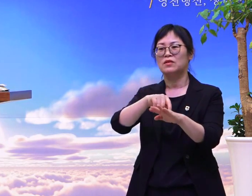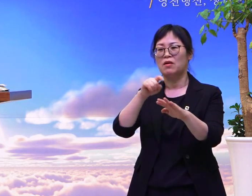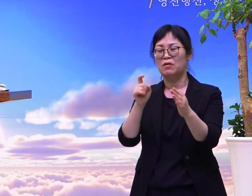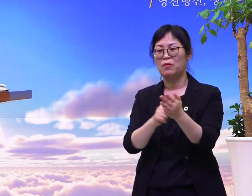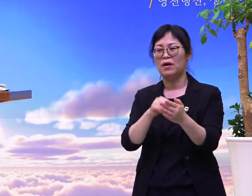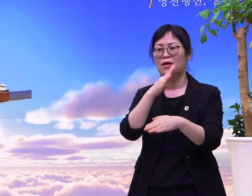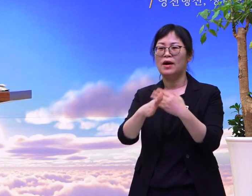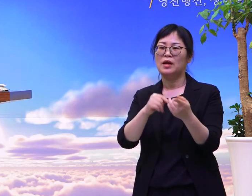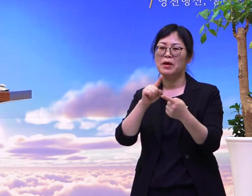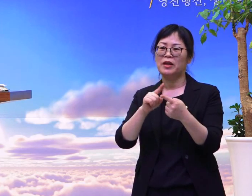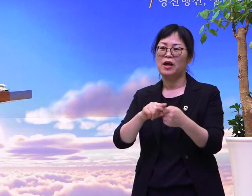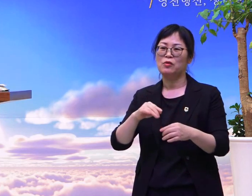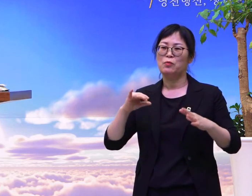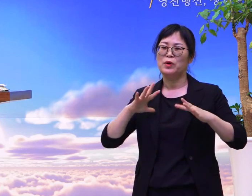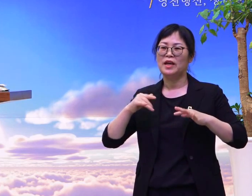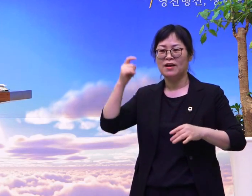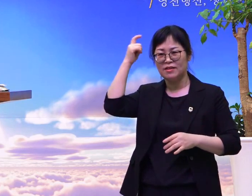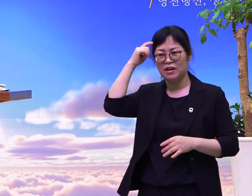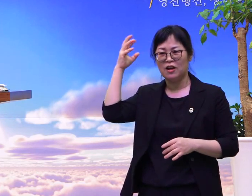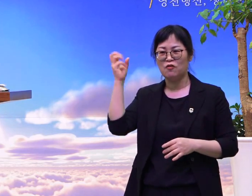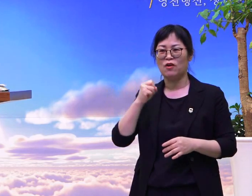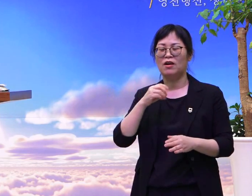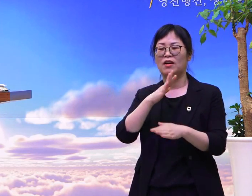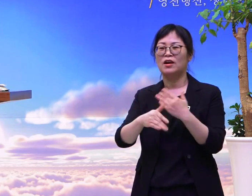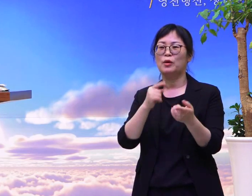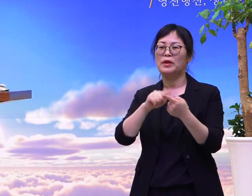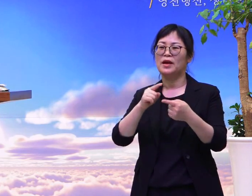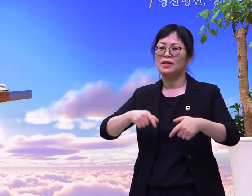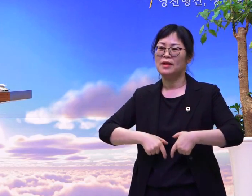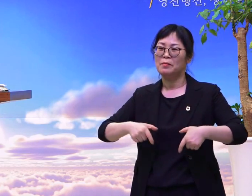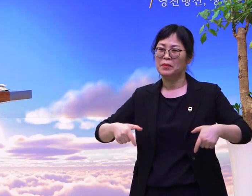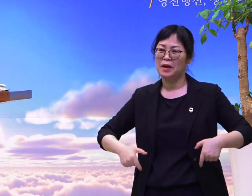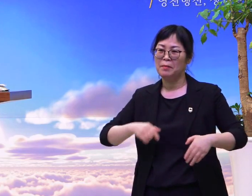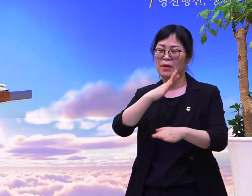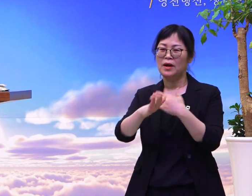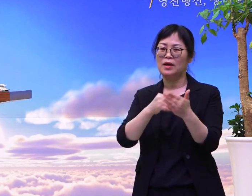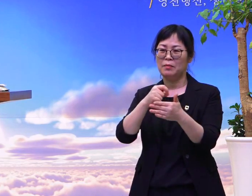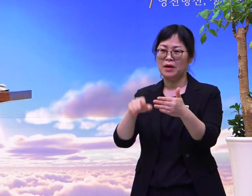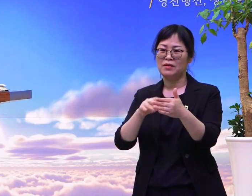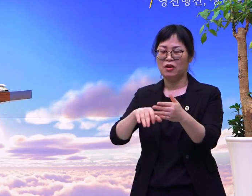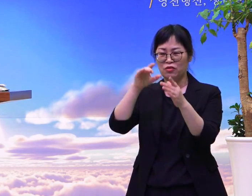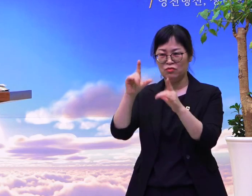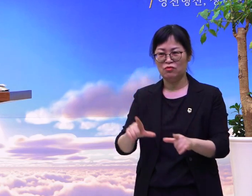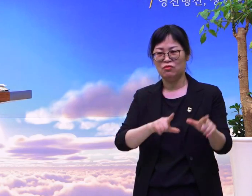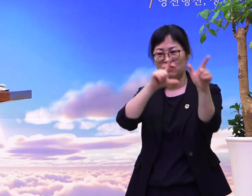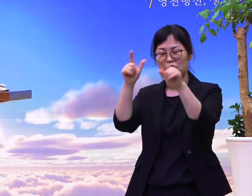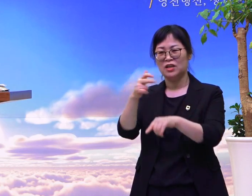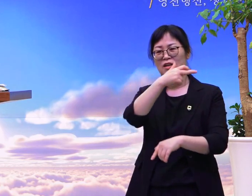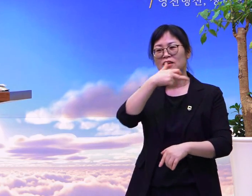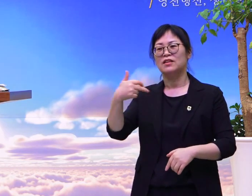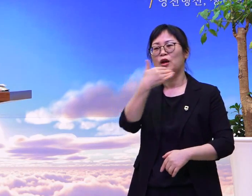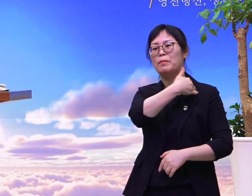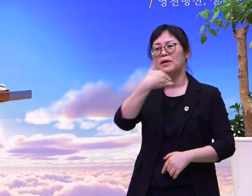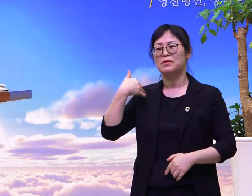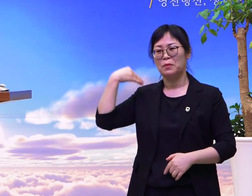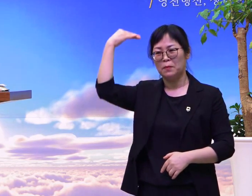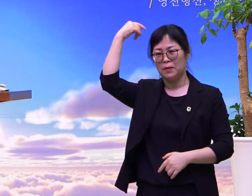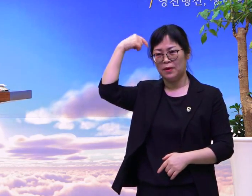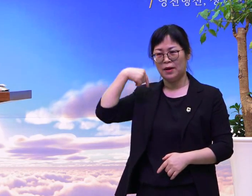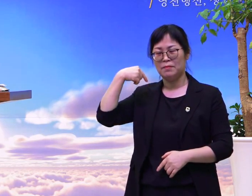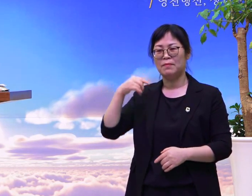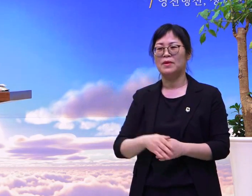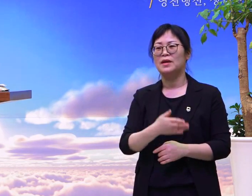하나님에 대한 위대한 생각과 하나님에 대한 담대함, 그리고 하나님 안에서 누리는 커다란 만족함이